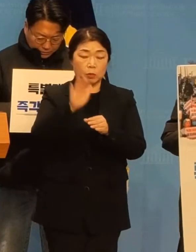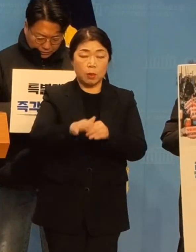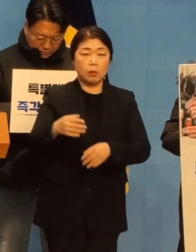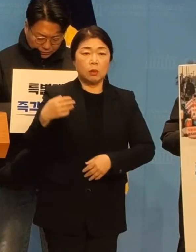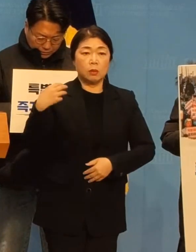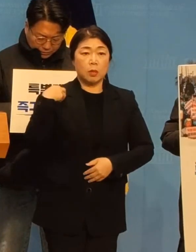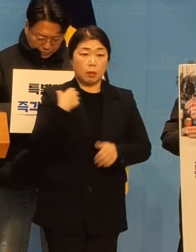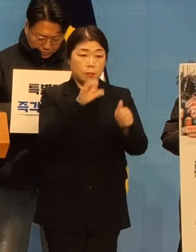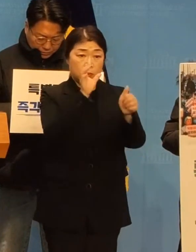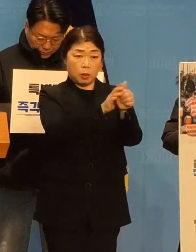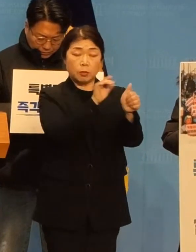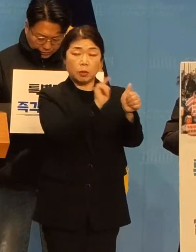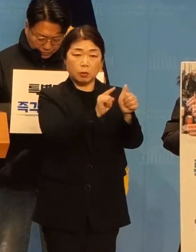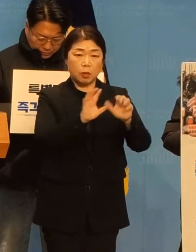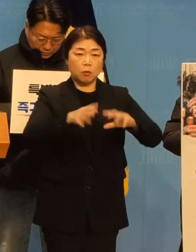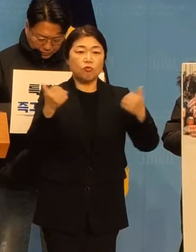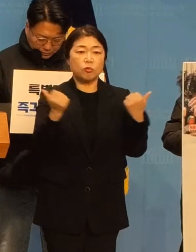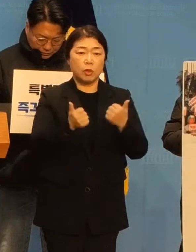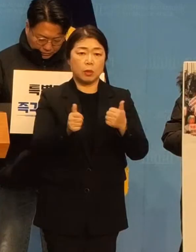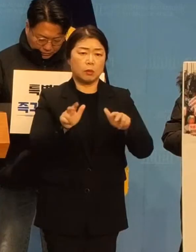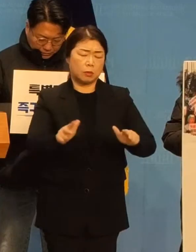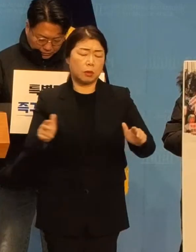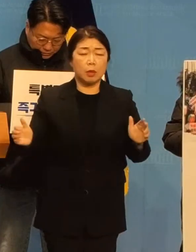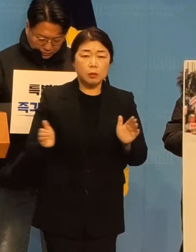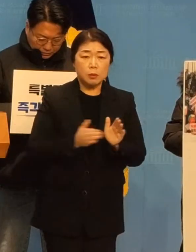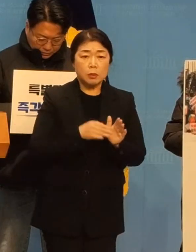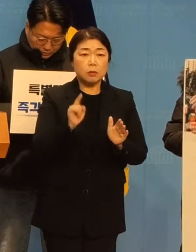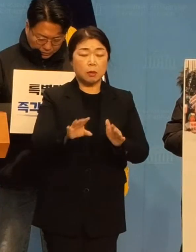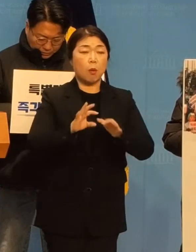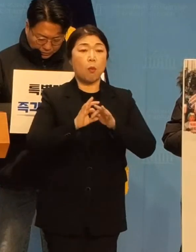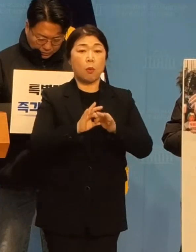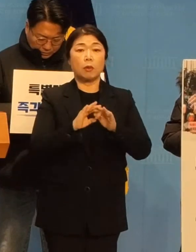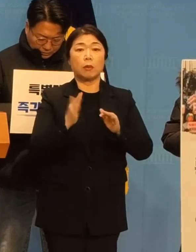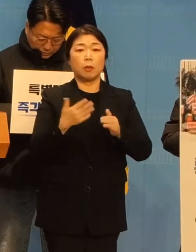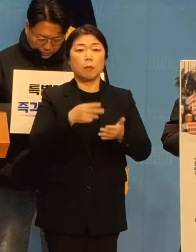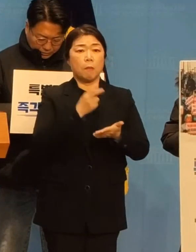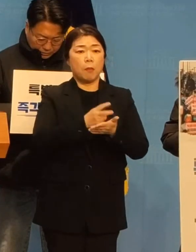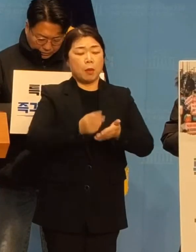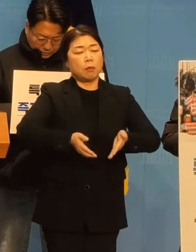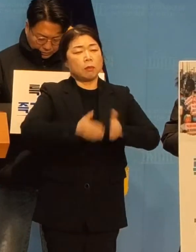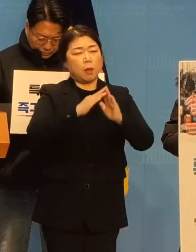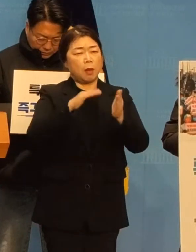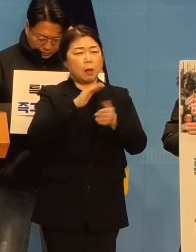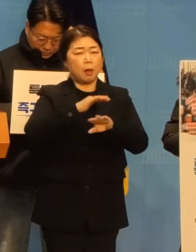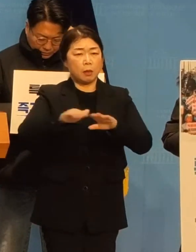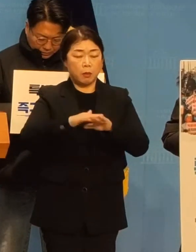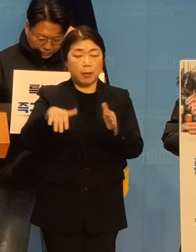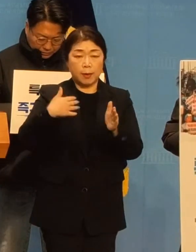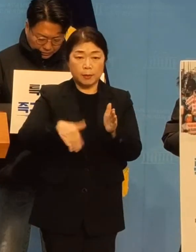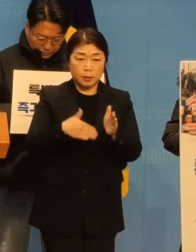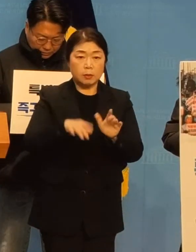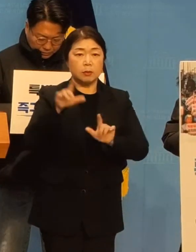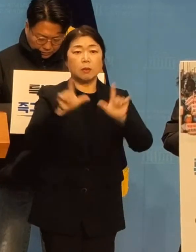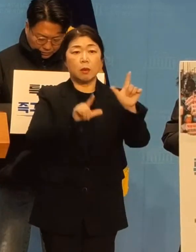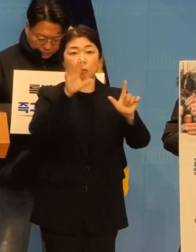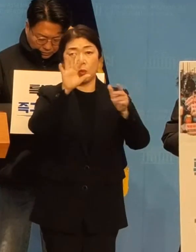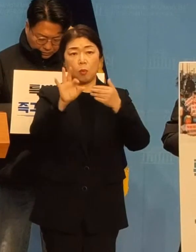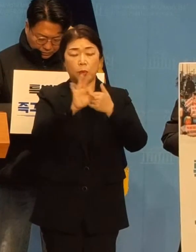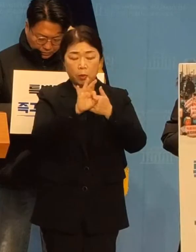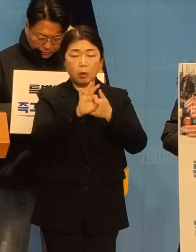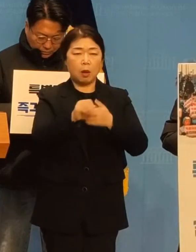맡고 있는 국회가 아직까지 이 관련한 법안조차 처리를 하지 않고 있는 이 상황이